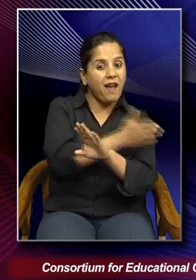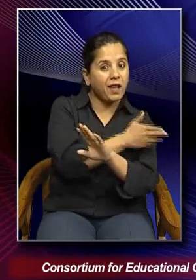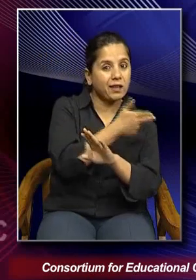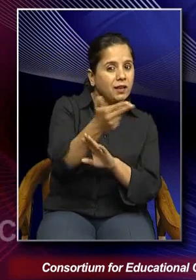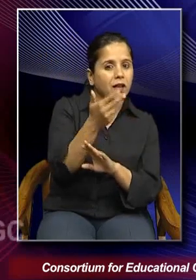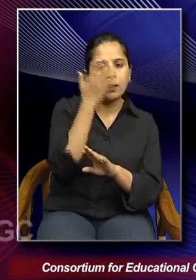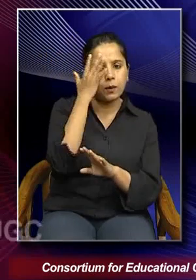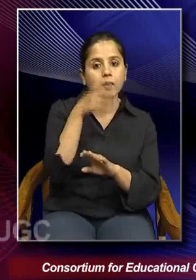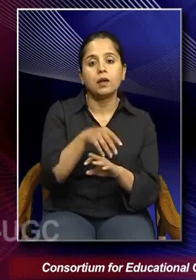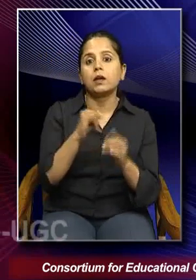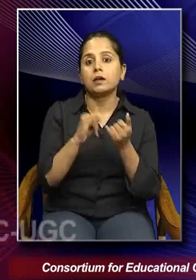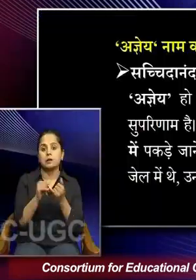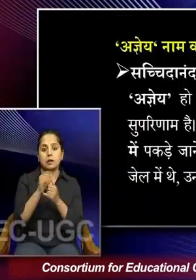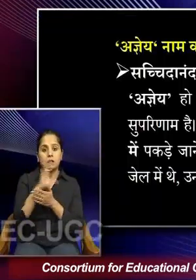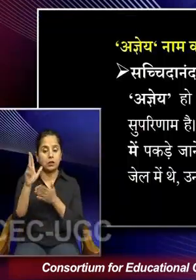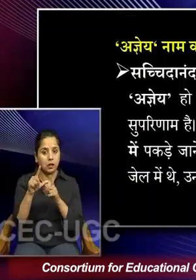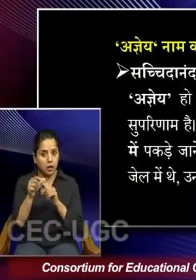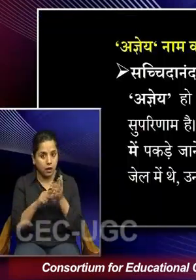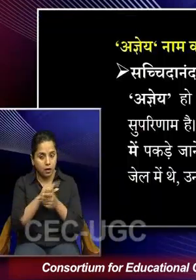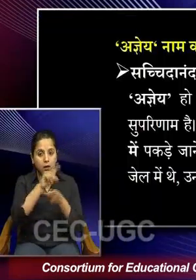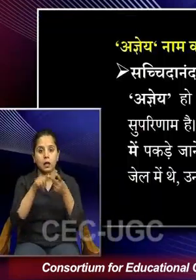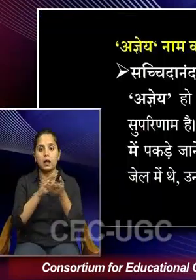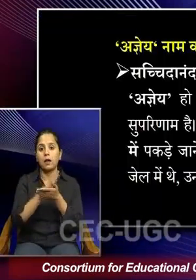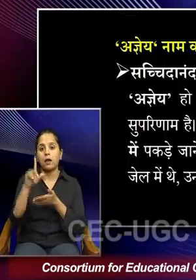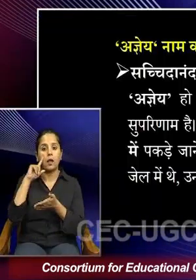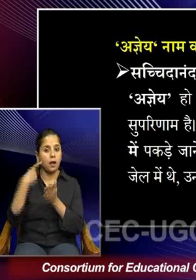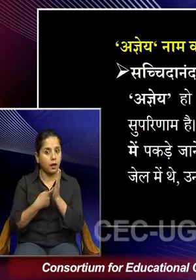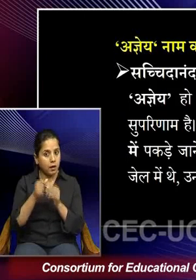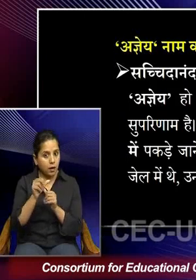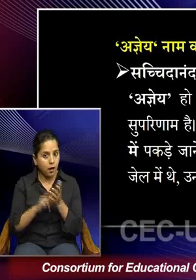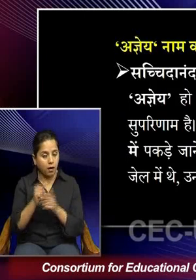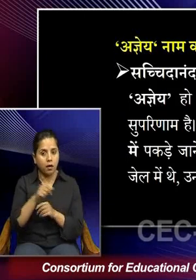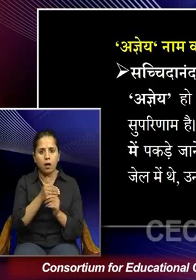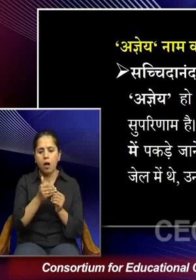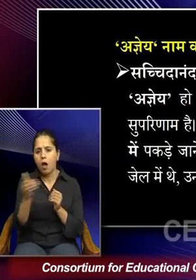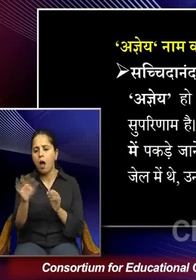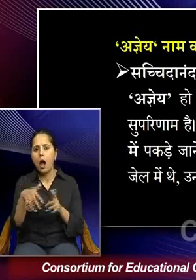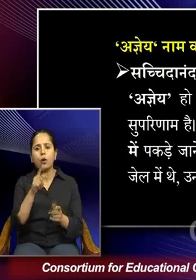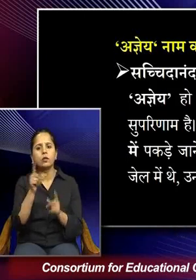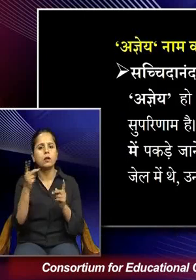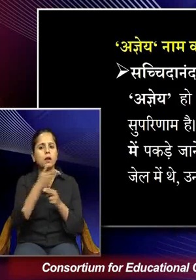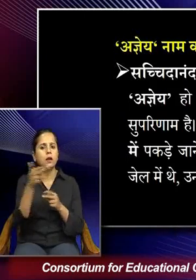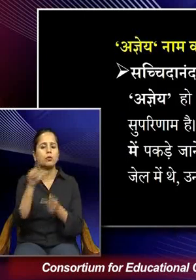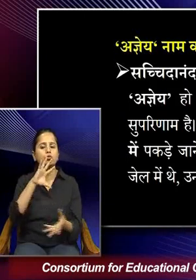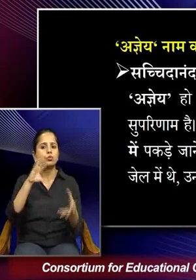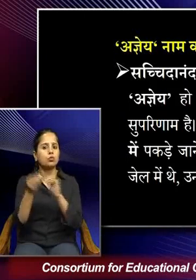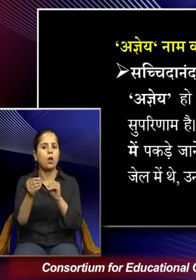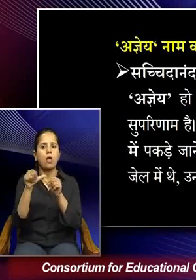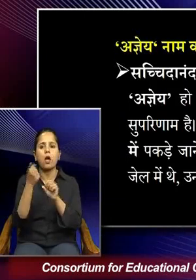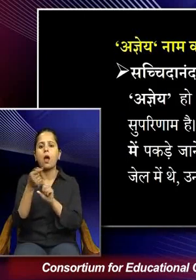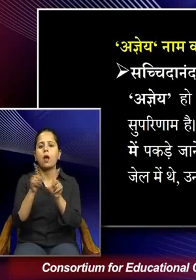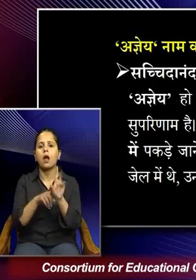सच्चिदानंद हीरानंद वात्स्यायन अज्ञेय कैसे हो गए जब हम इस पर दृष्टि डालते